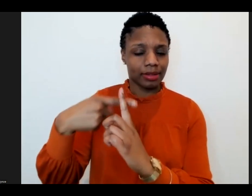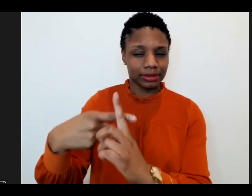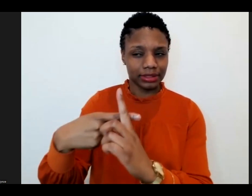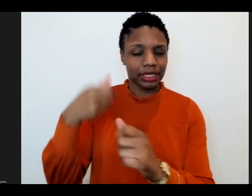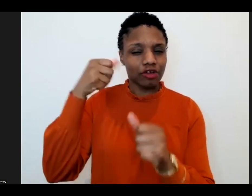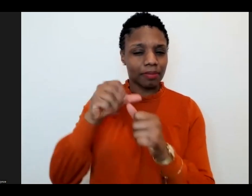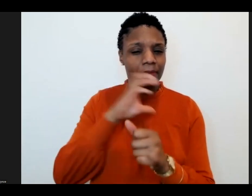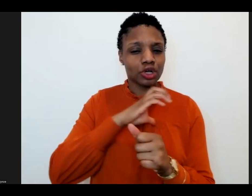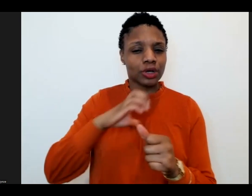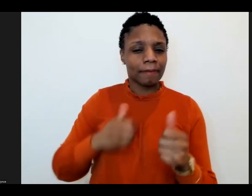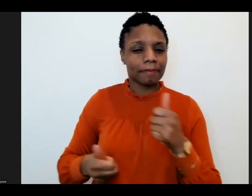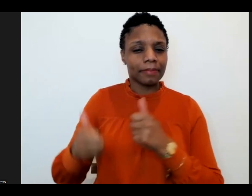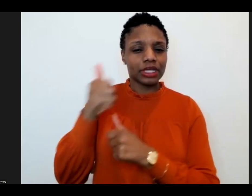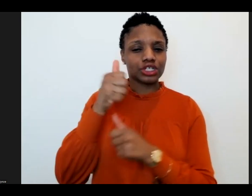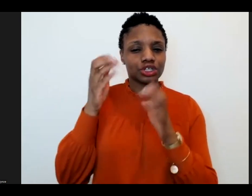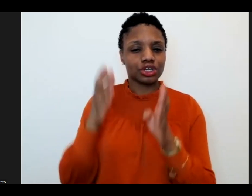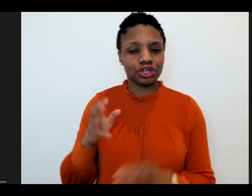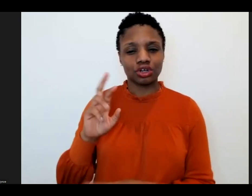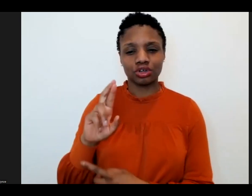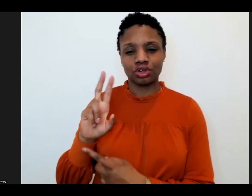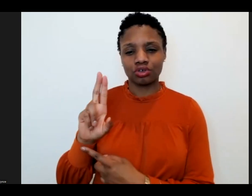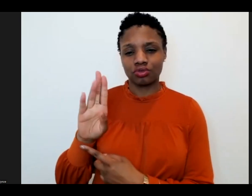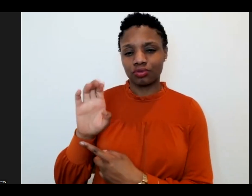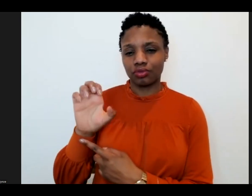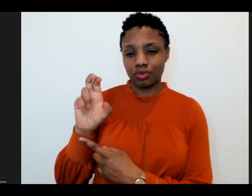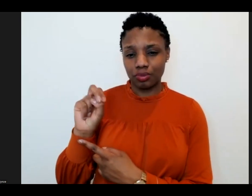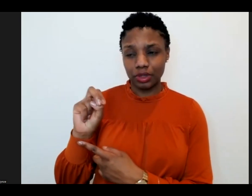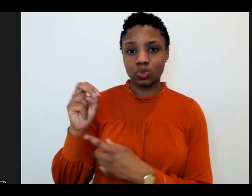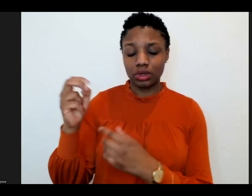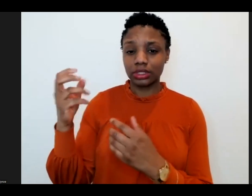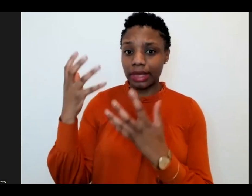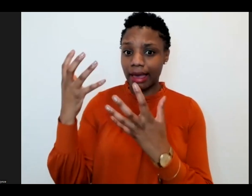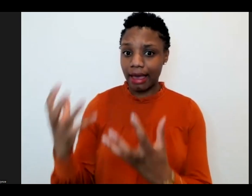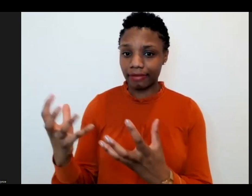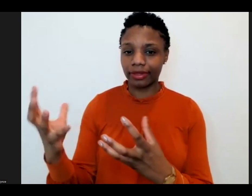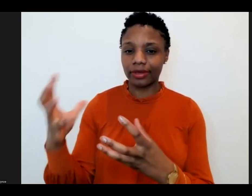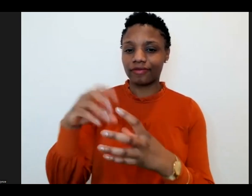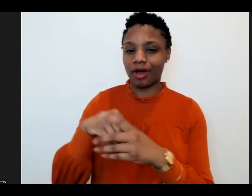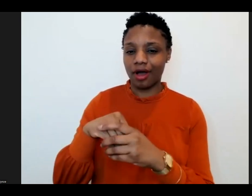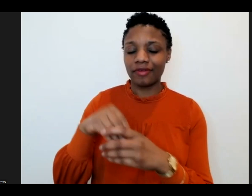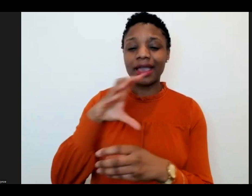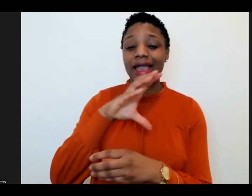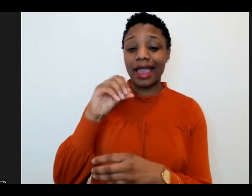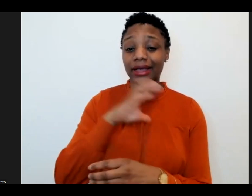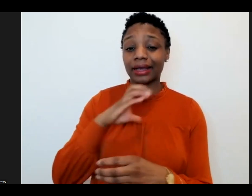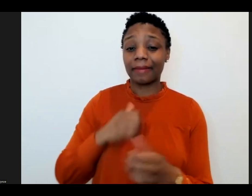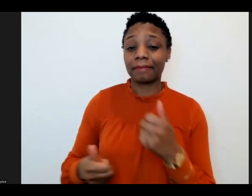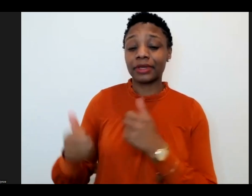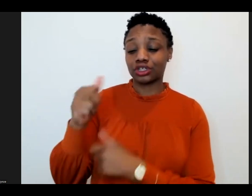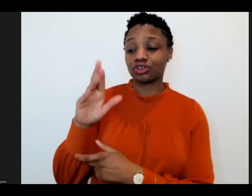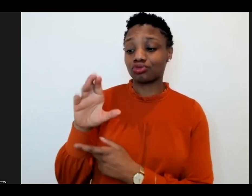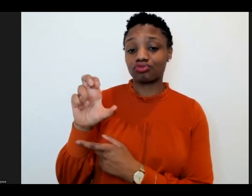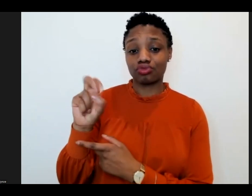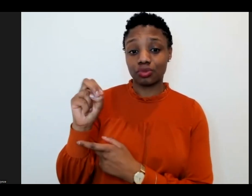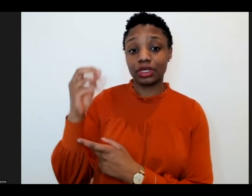haciendo semanalmente por muchos meses y sé que el señor rubin el comisario rubin